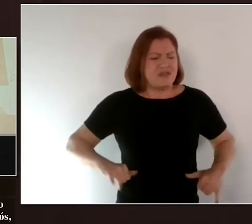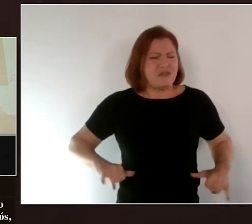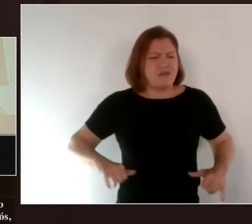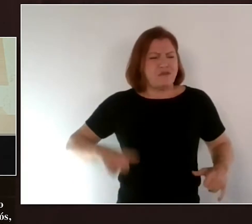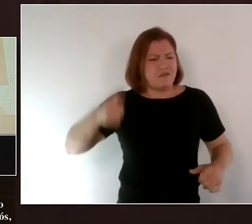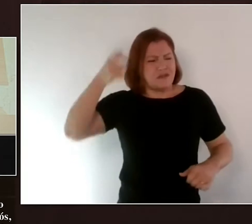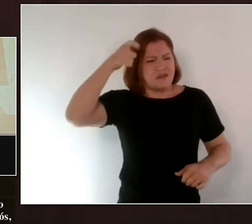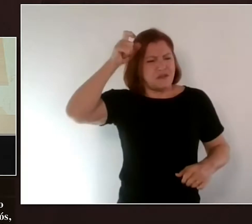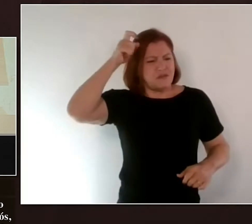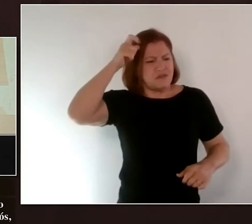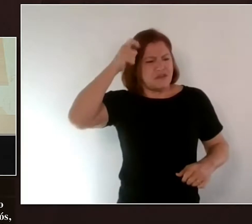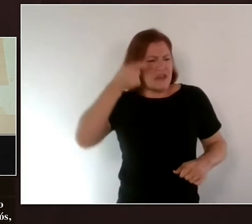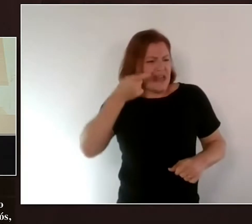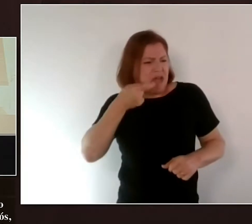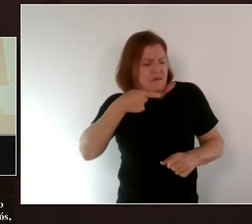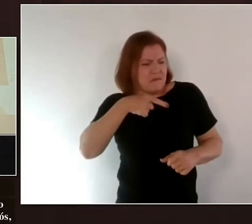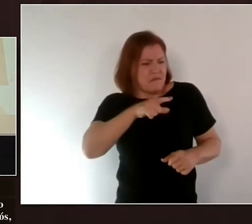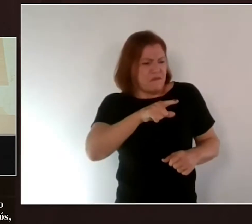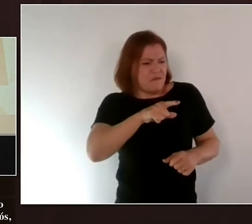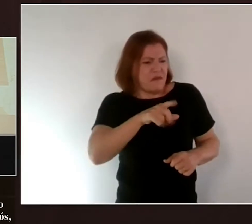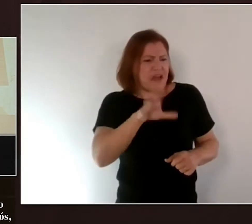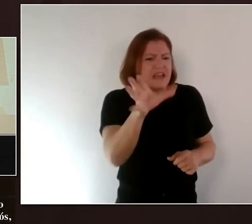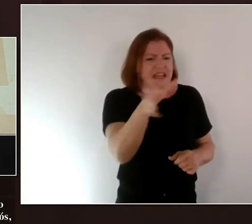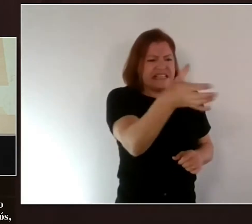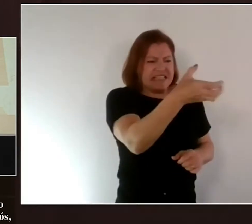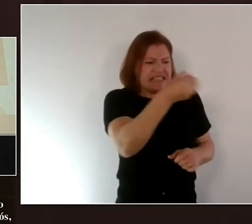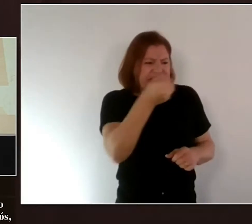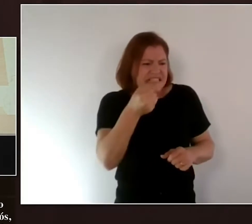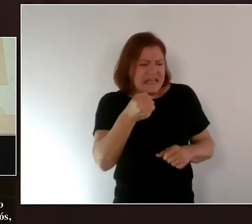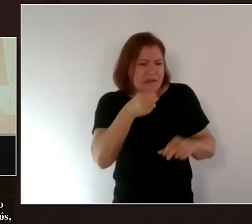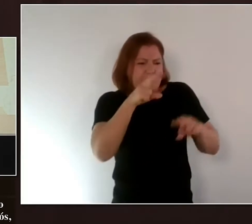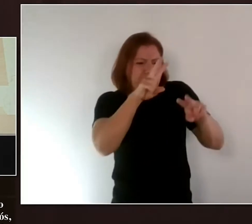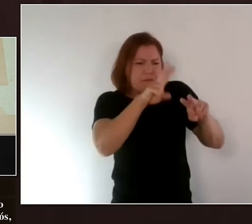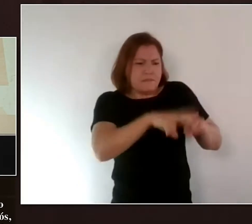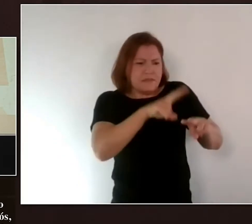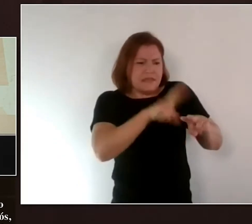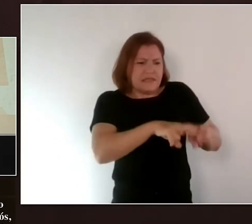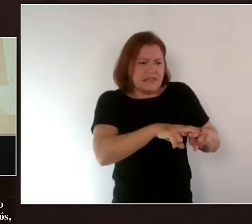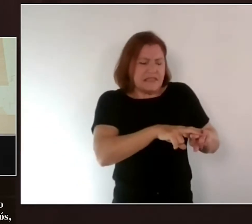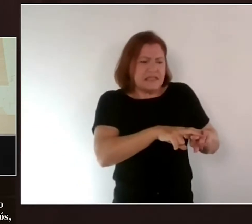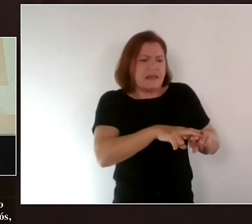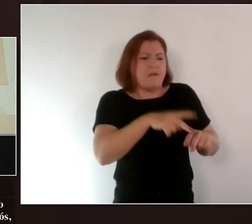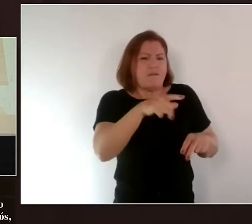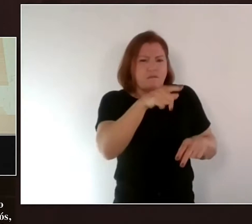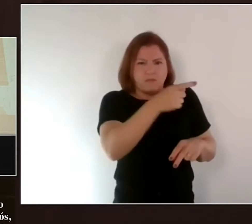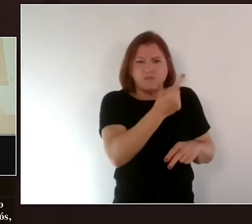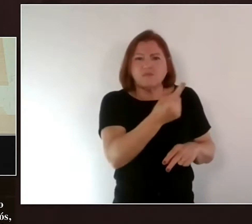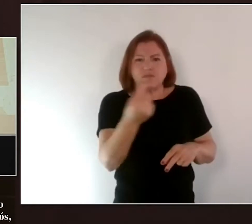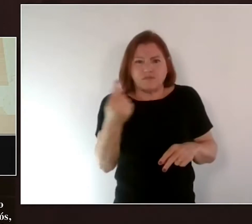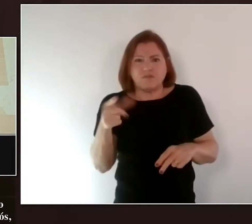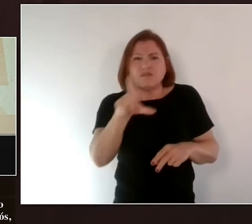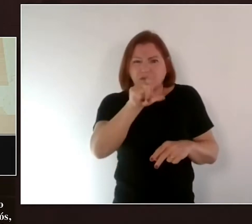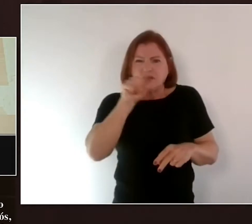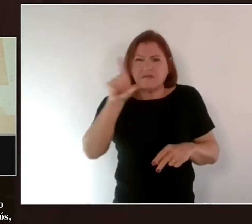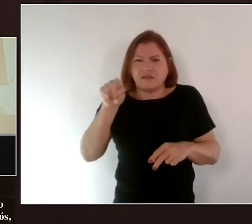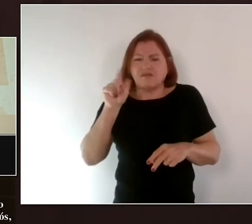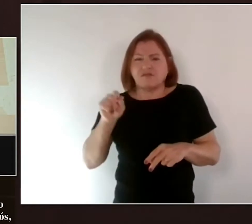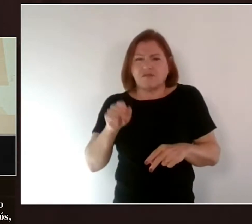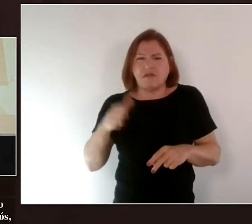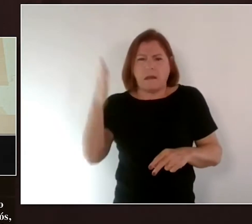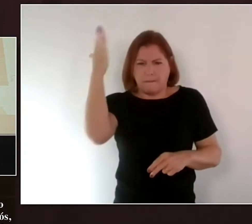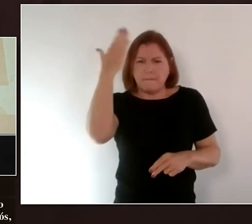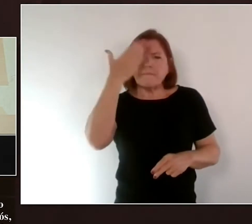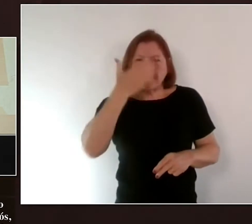em prisão alguns dentre vós, para ser dispostos à prova, e